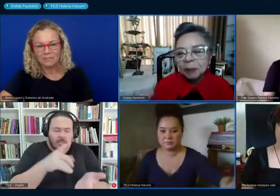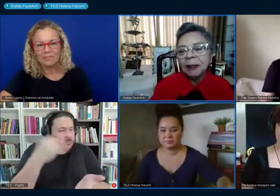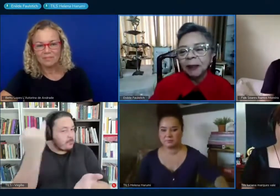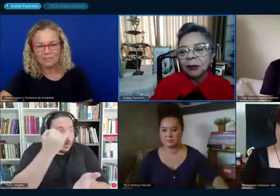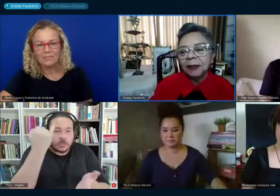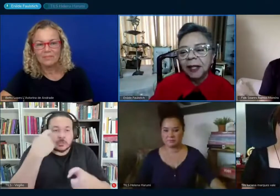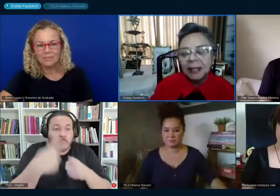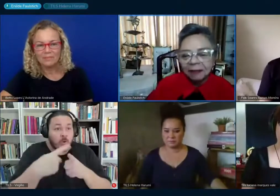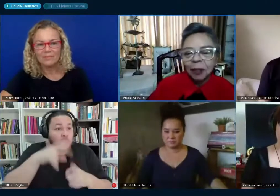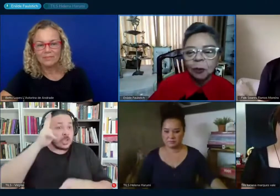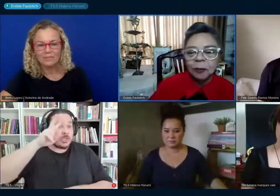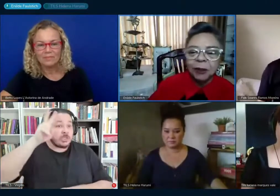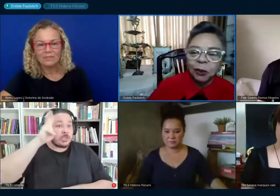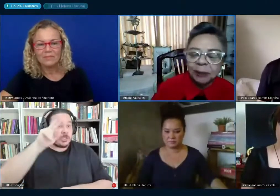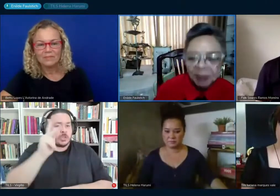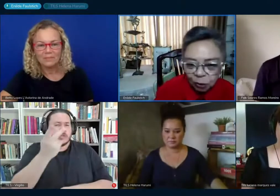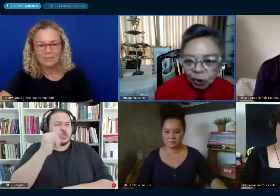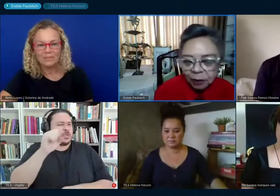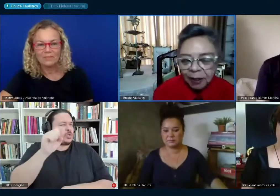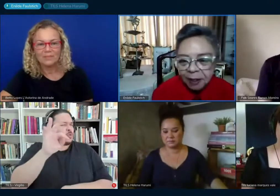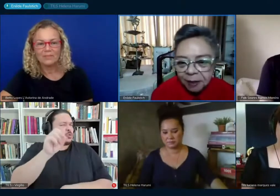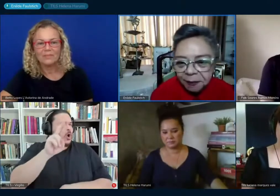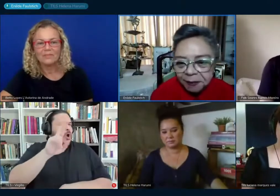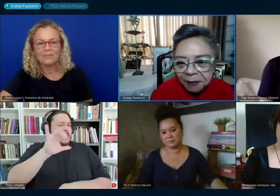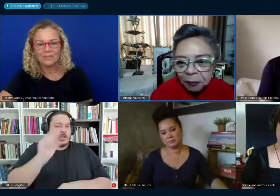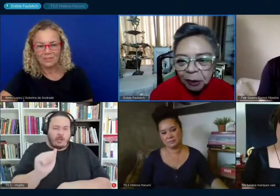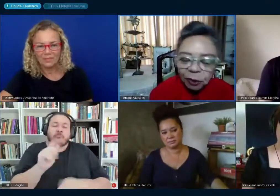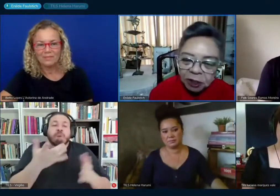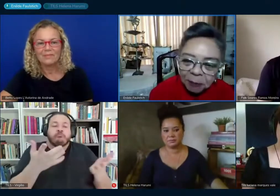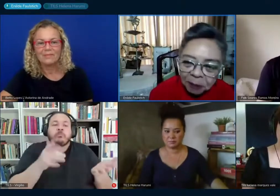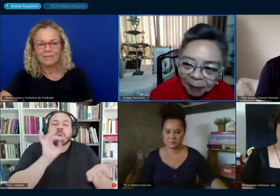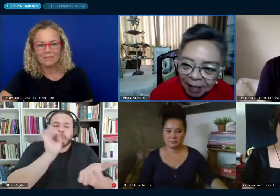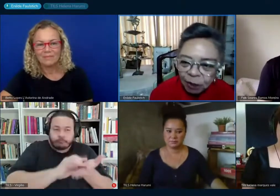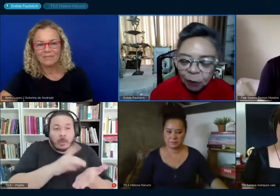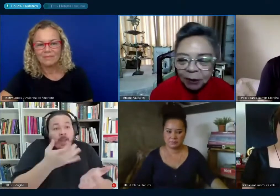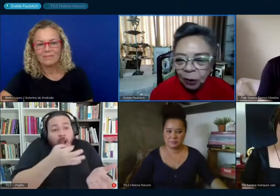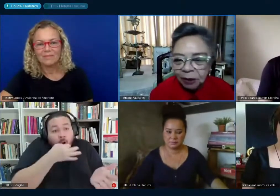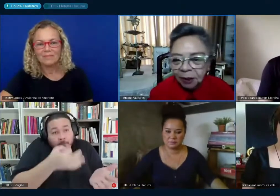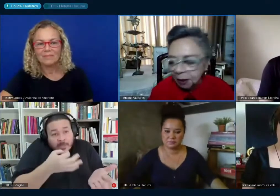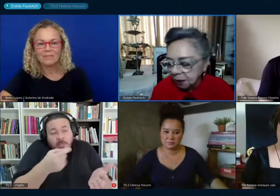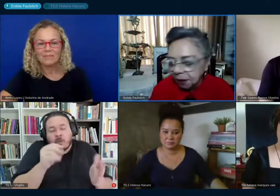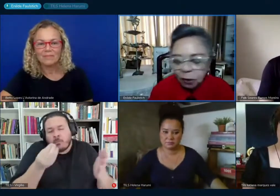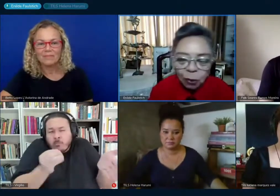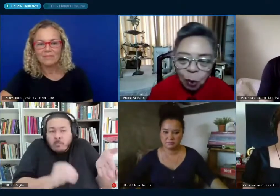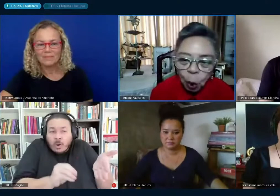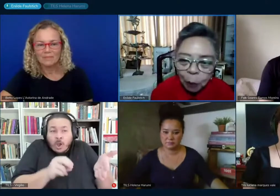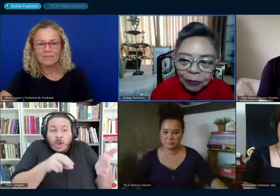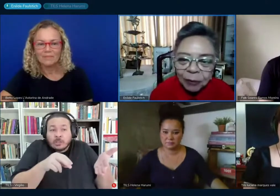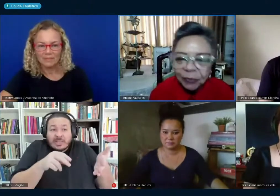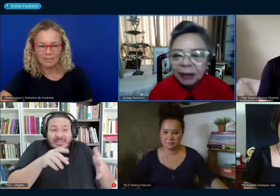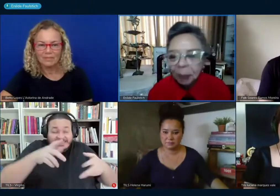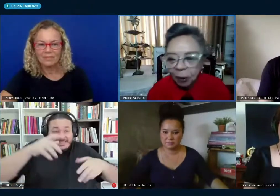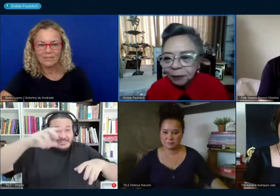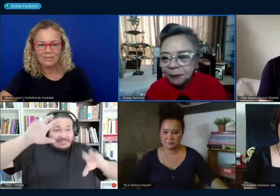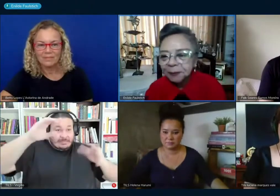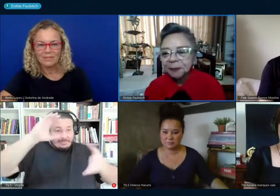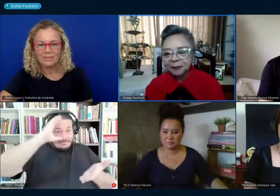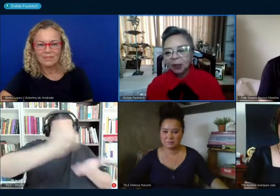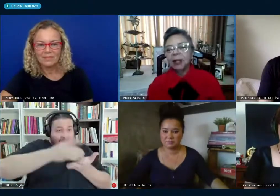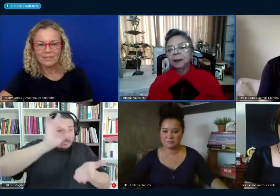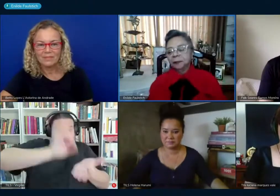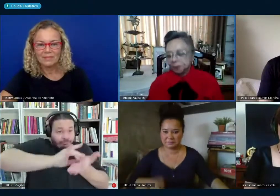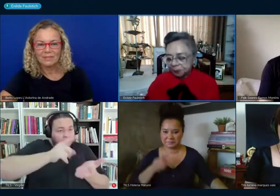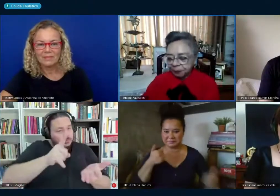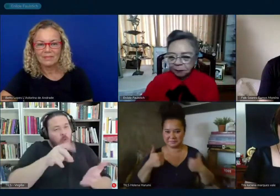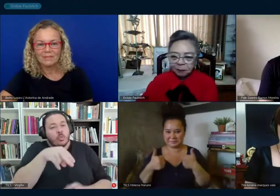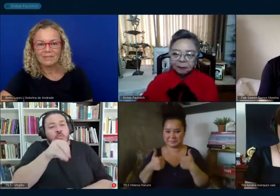ela não pode ir para dentro da tese, ela vai como uma nota. Minha sugestão é essa. Uma nota de página, uma nota dentro do corpo, vamos ver, tá bom?